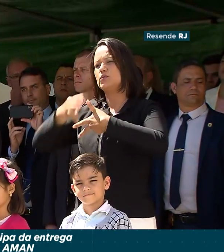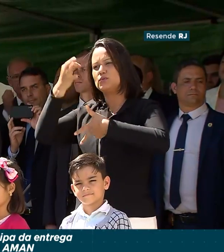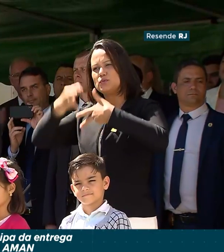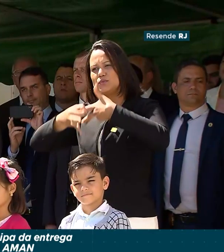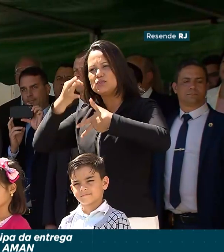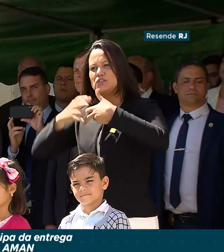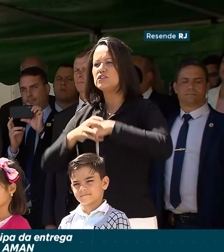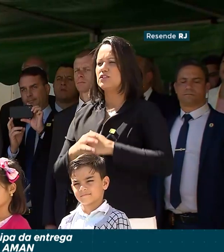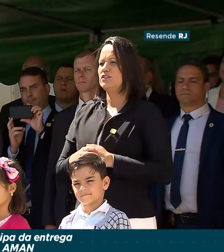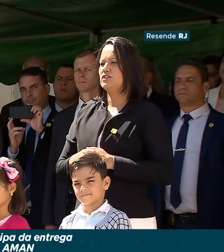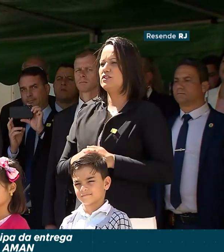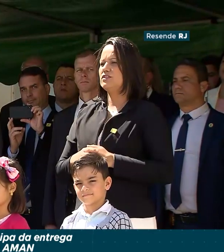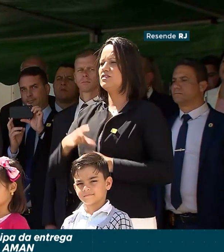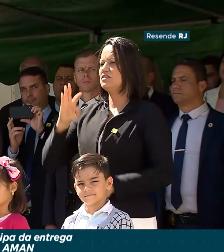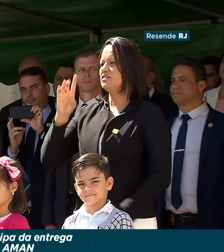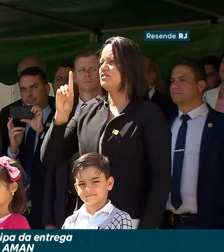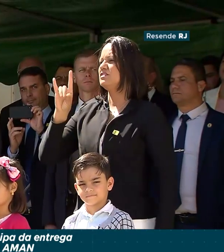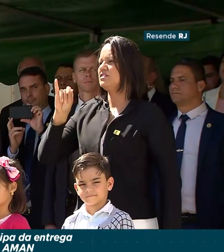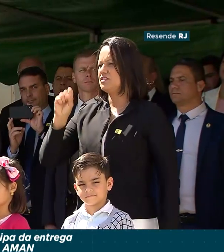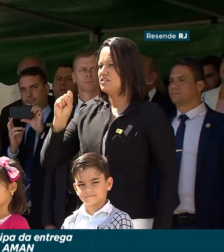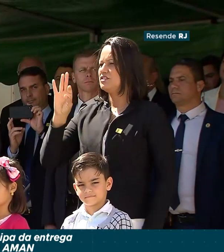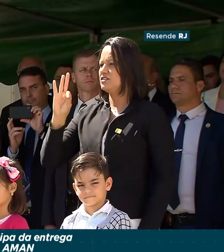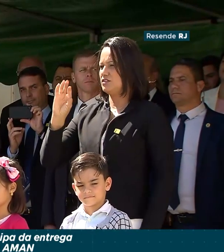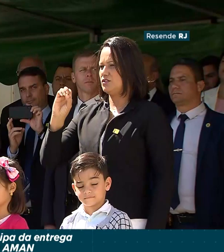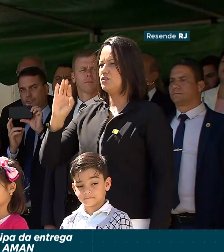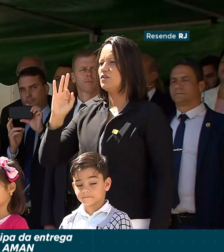Judiciário, Dias Toffoli,